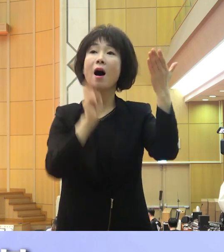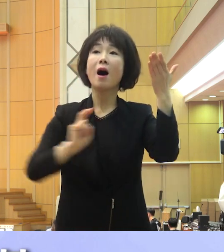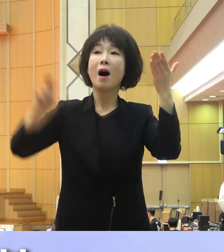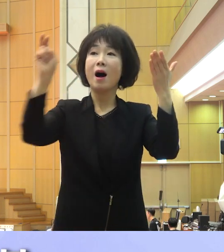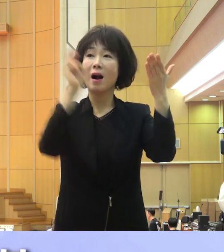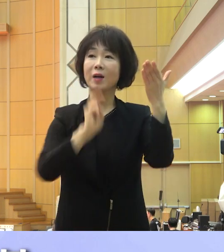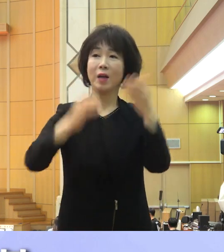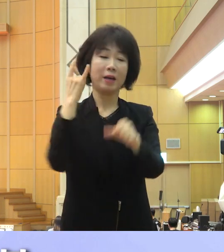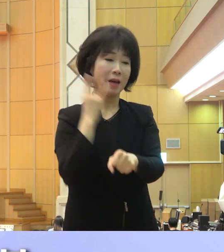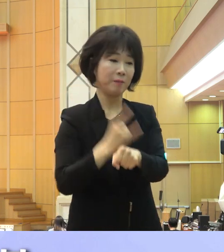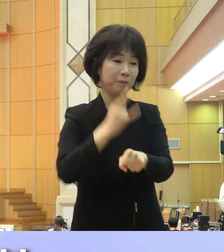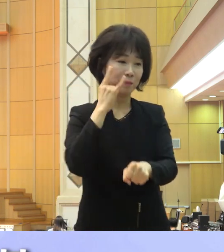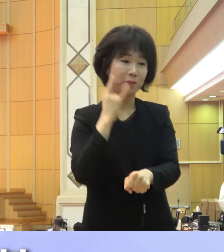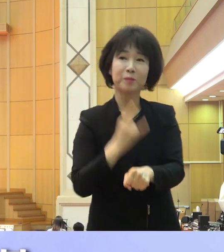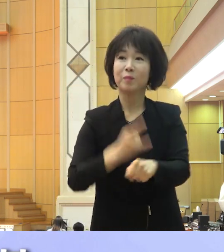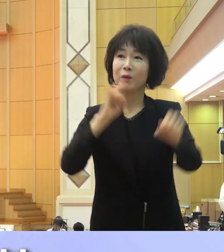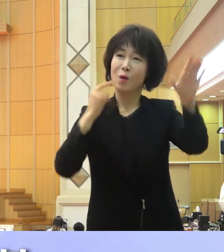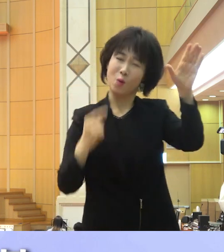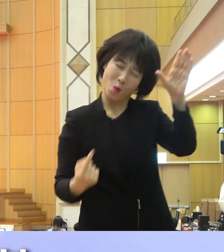찬양해.